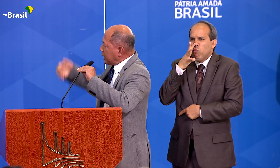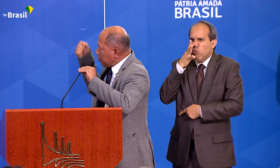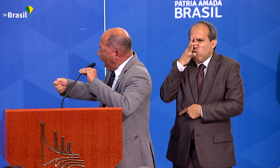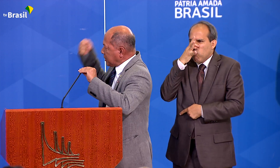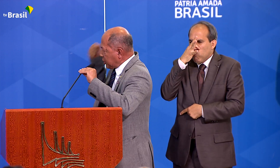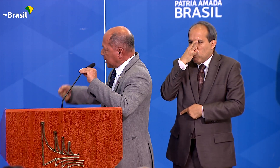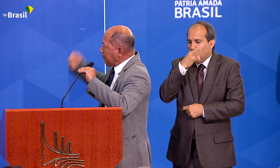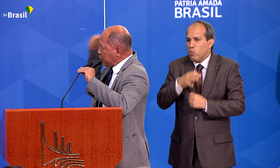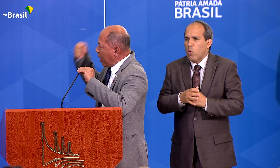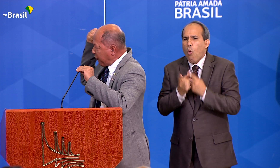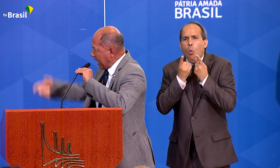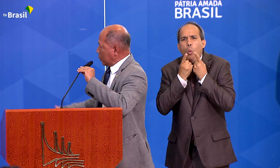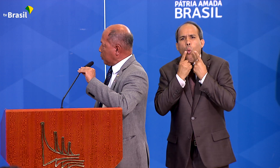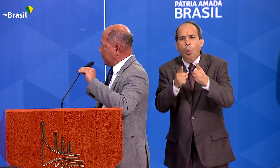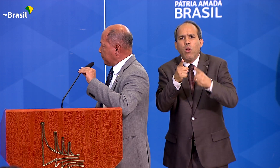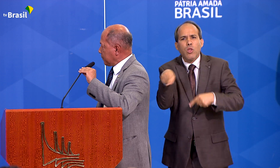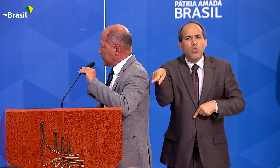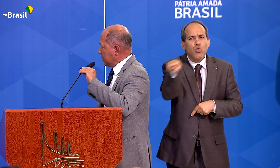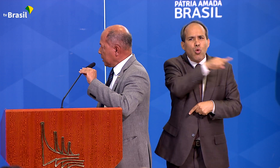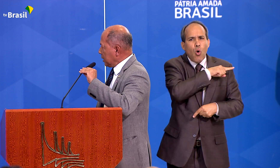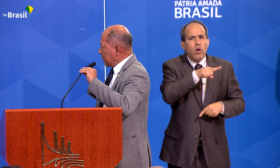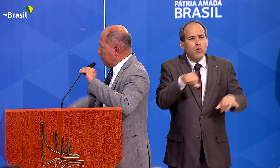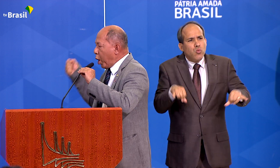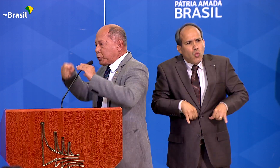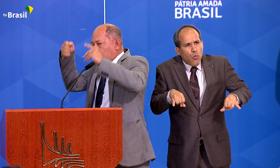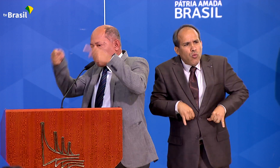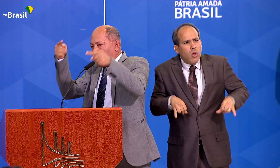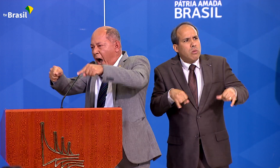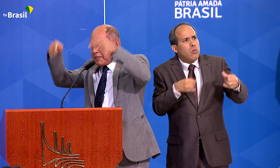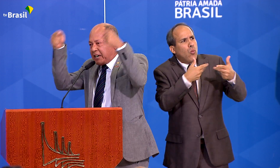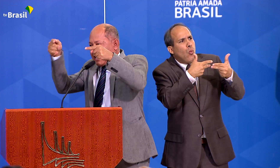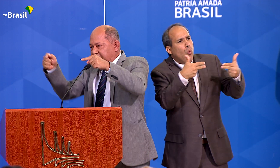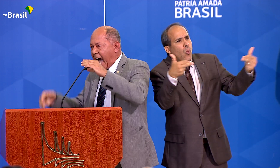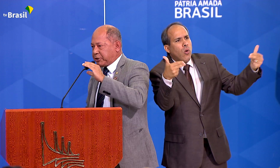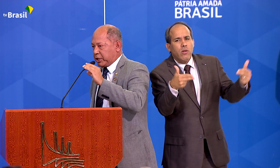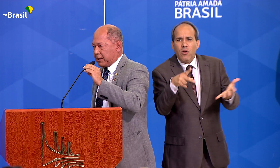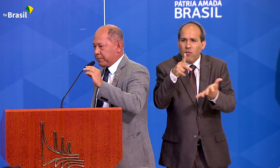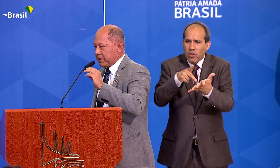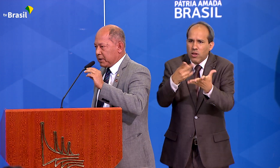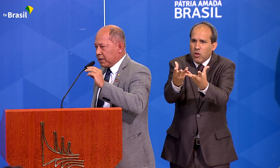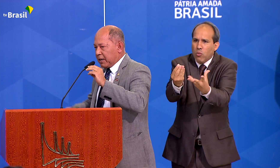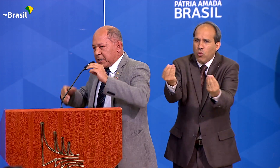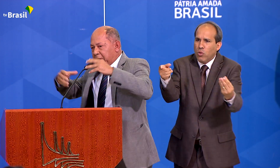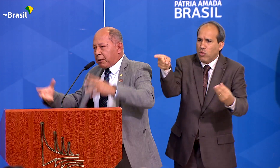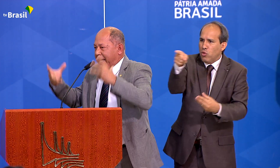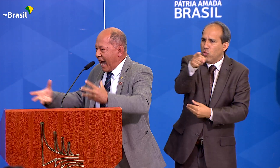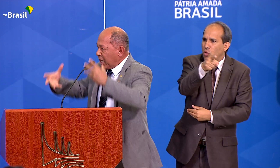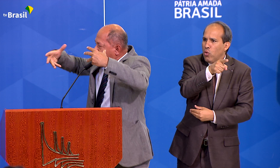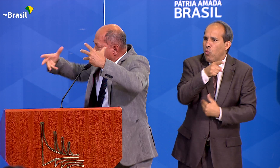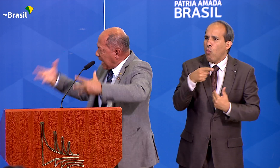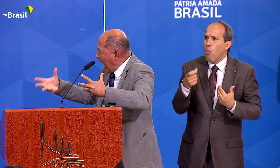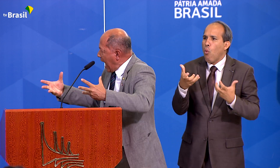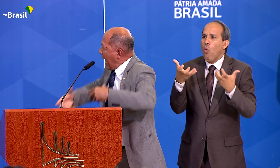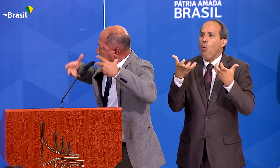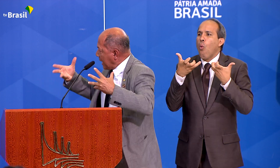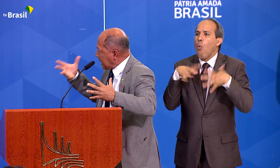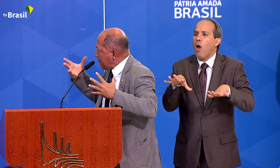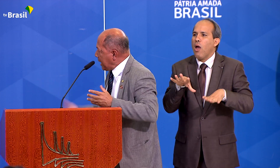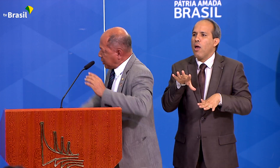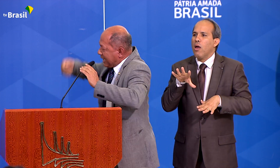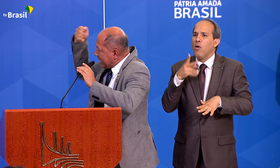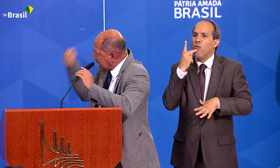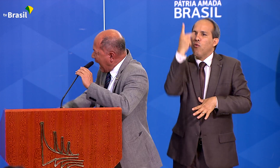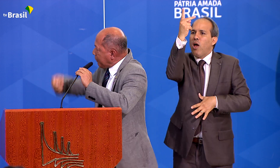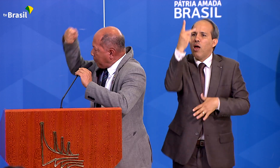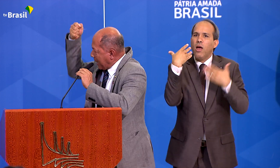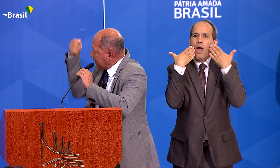quanto que nós estamos sofrendo Há muitos de nós é verdade não querem falar